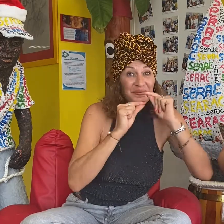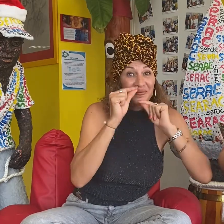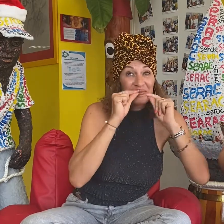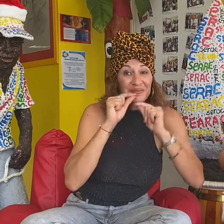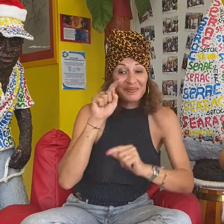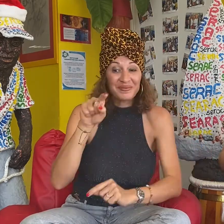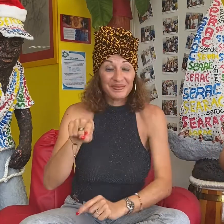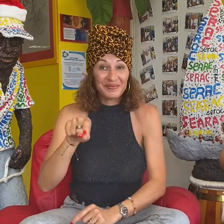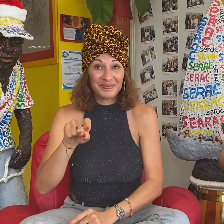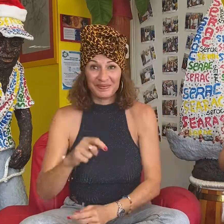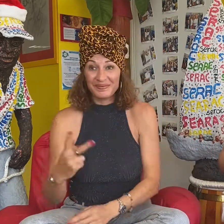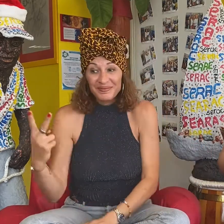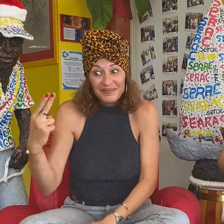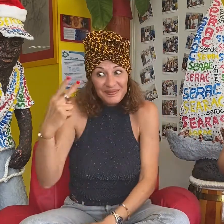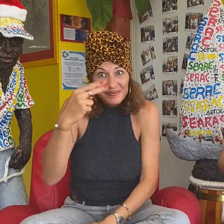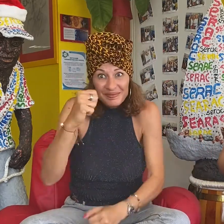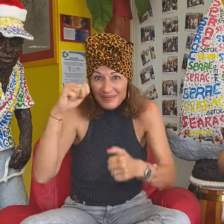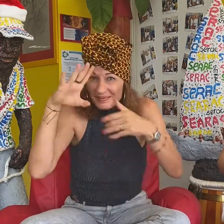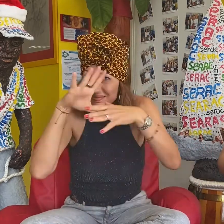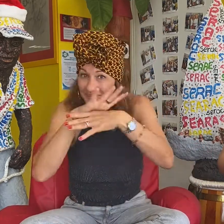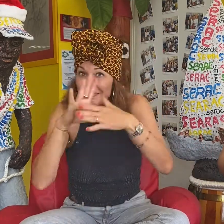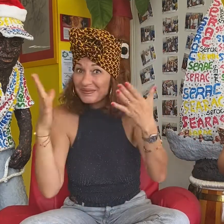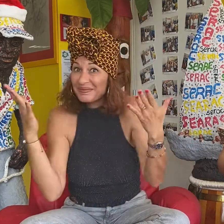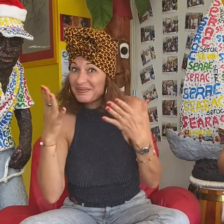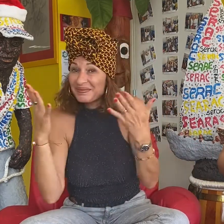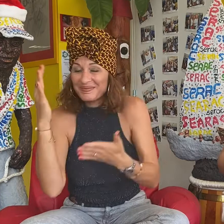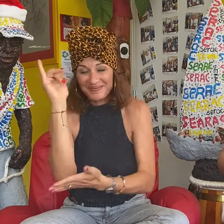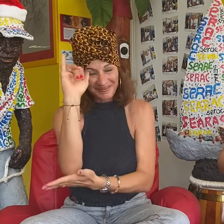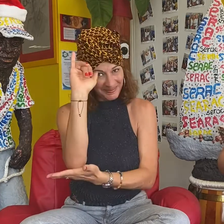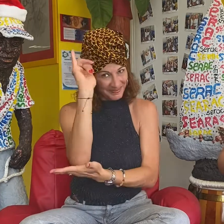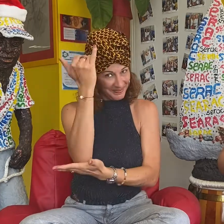Emma découpe une image de poupée.